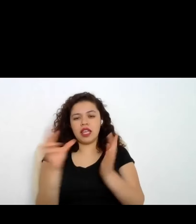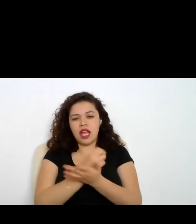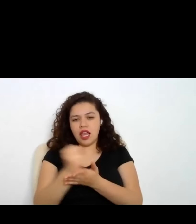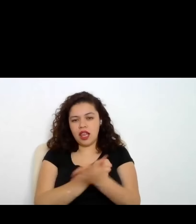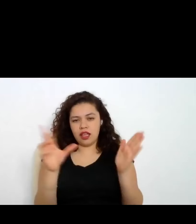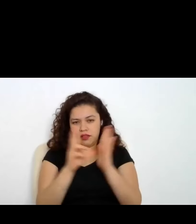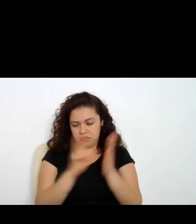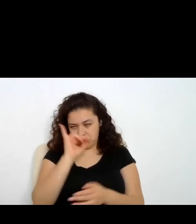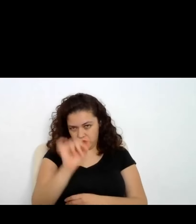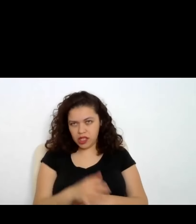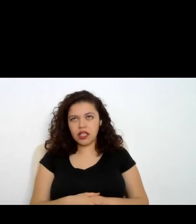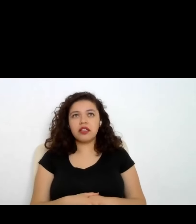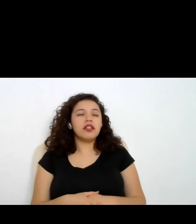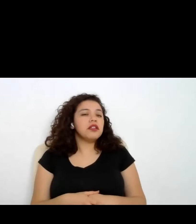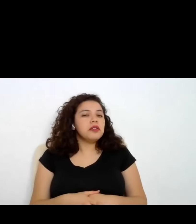crédito,